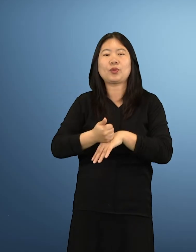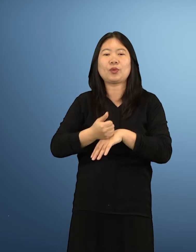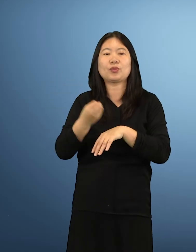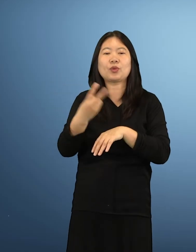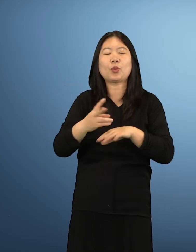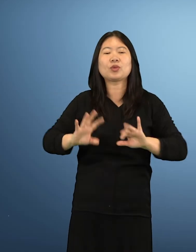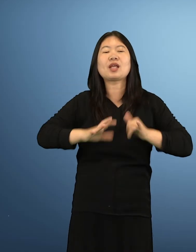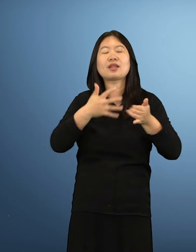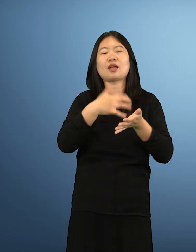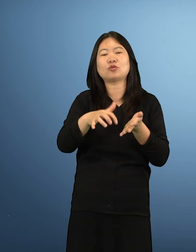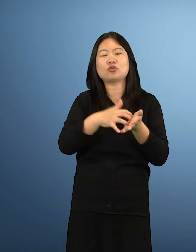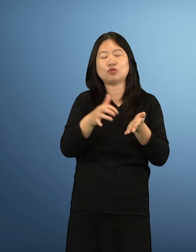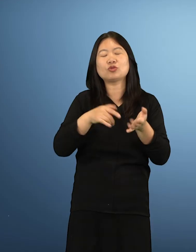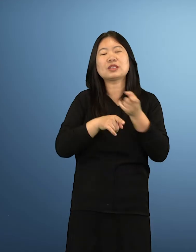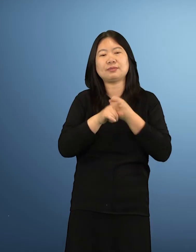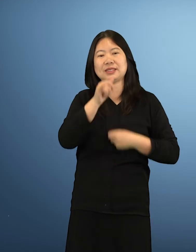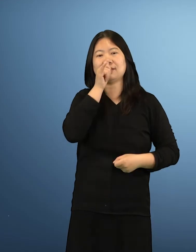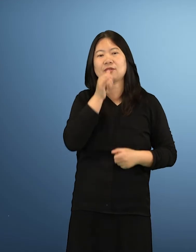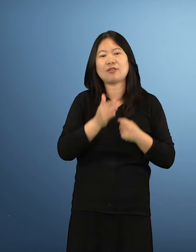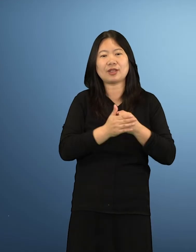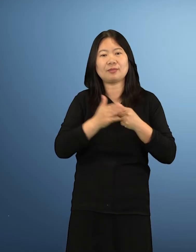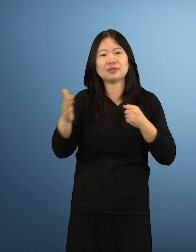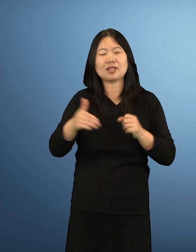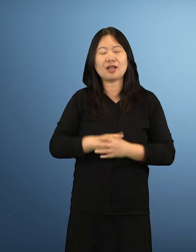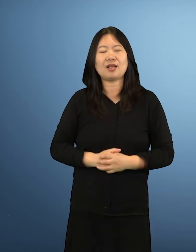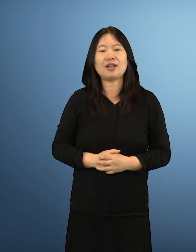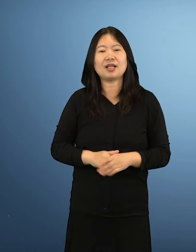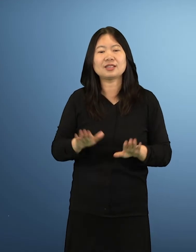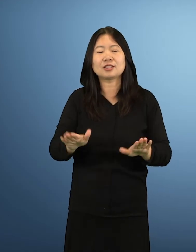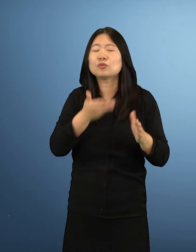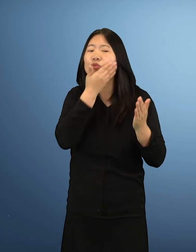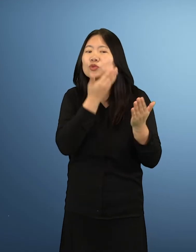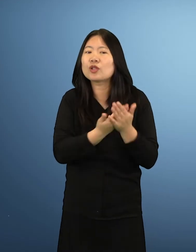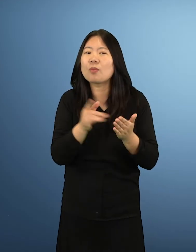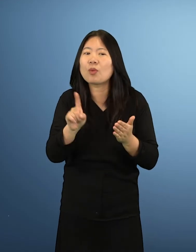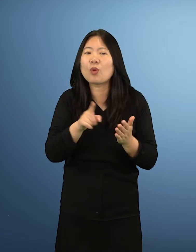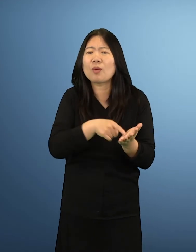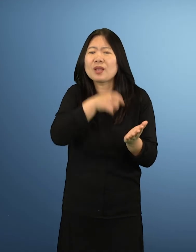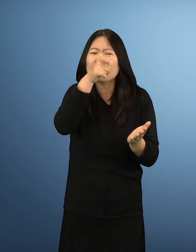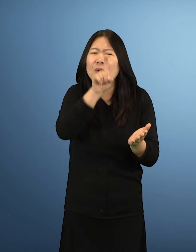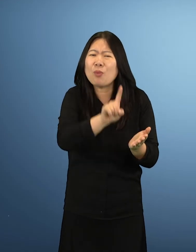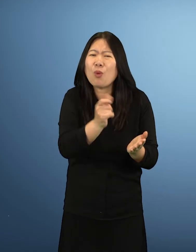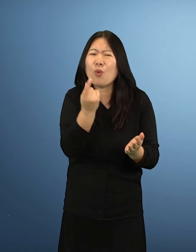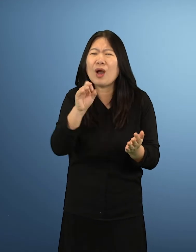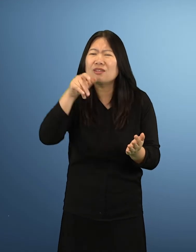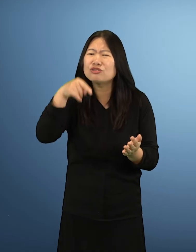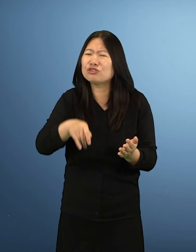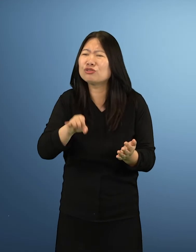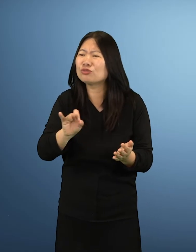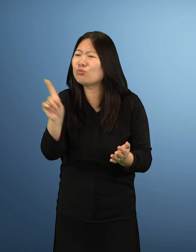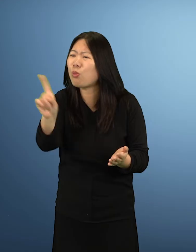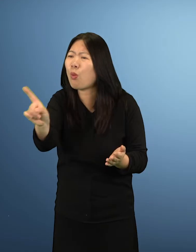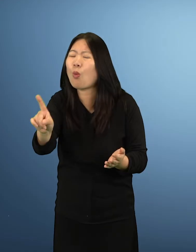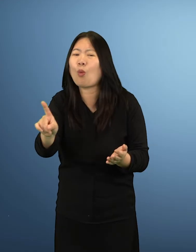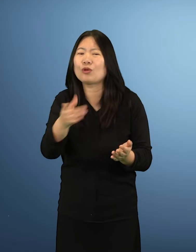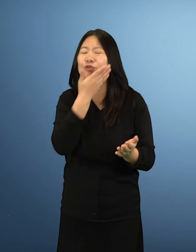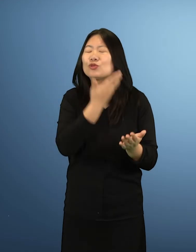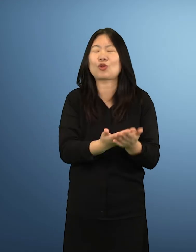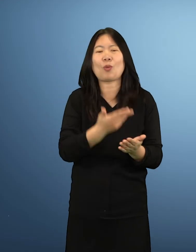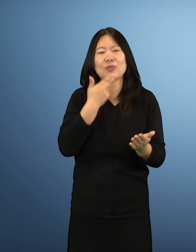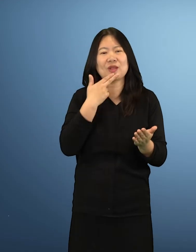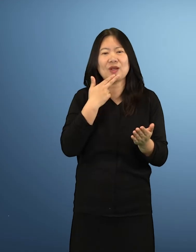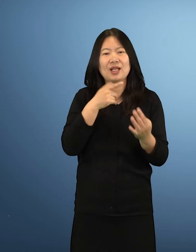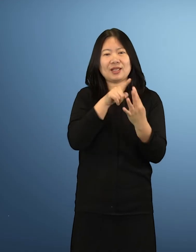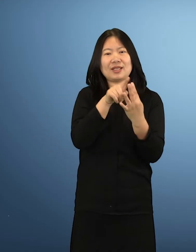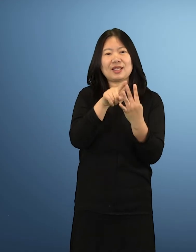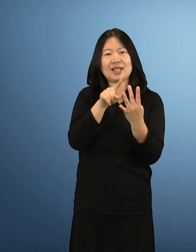세상의 수입니다. 그런 의미에서 여기서 중요한 것은 메뚜기가 뭐냐, 황충이 뭐냐가 중요한 게 아니고